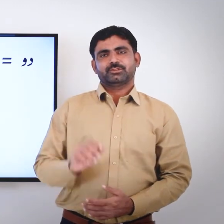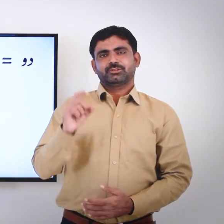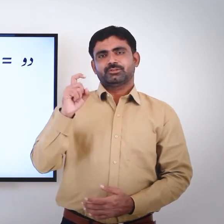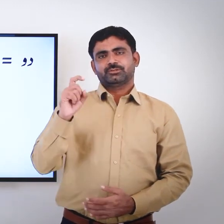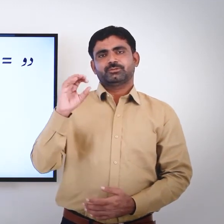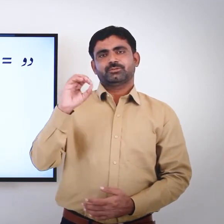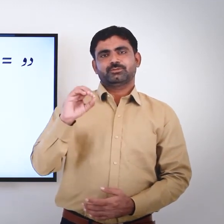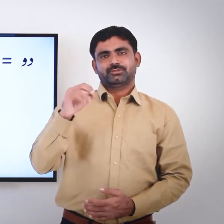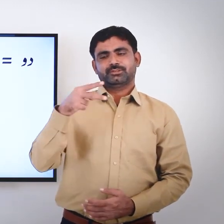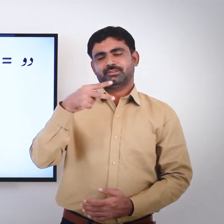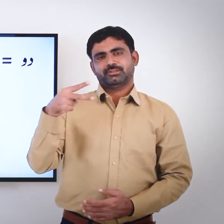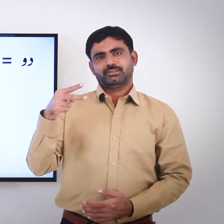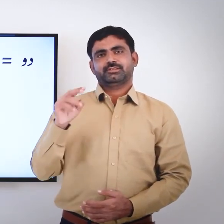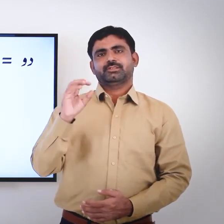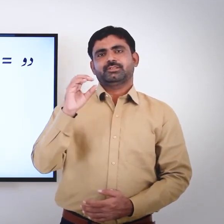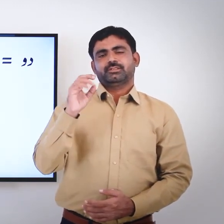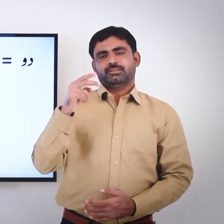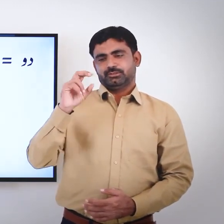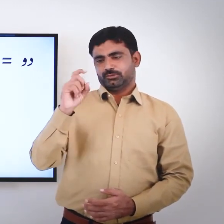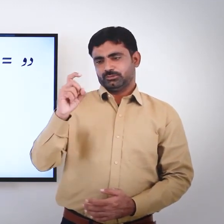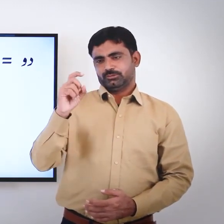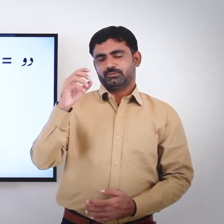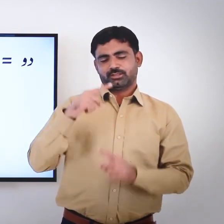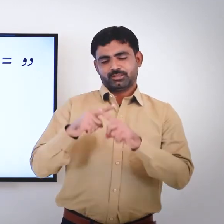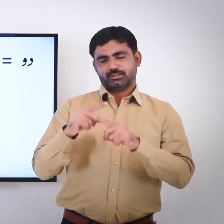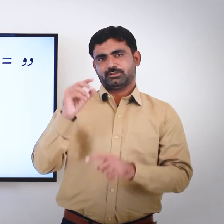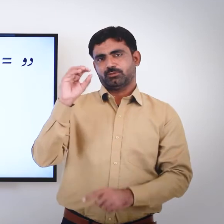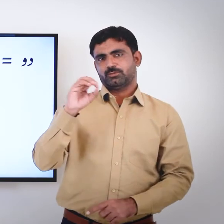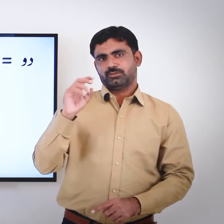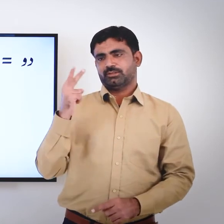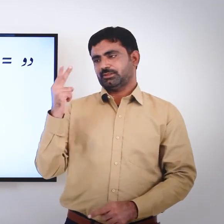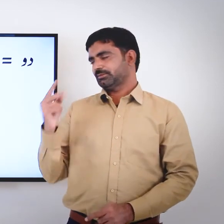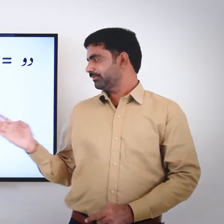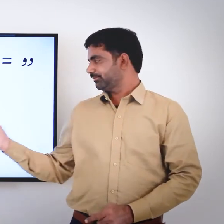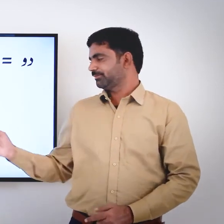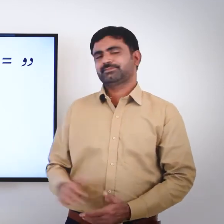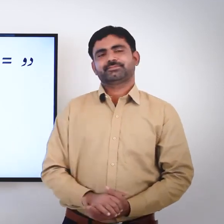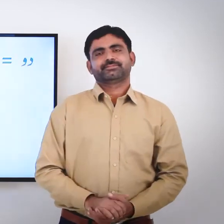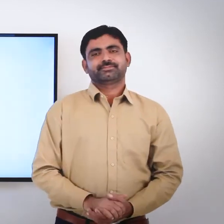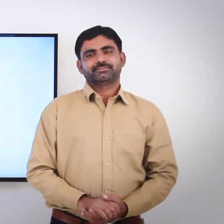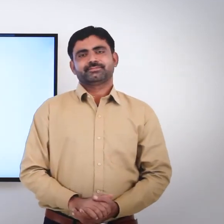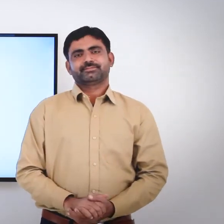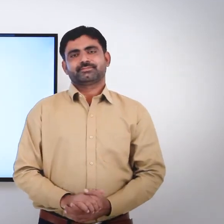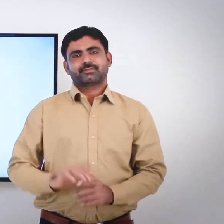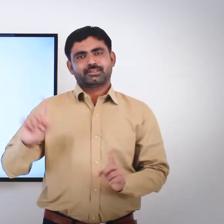دو برابر ہے دال جمع واو، یہ دو غبارے ہیں۔